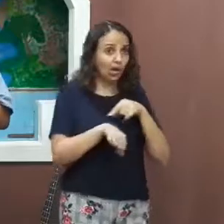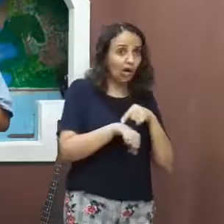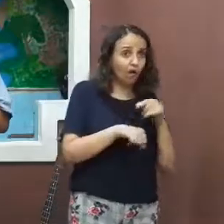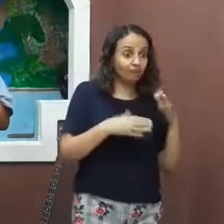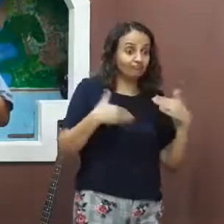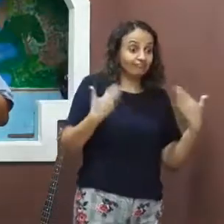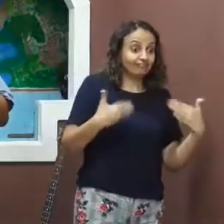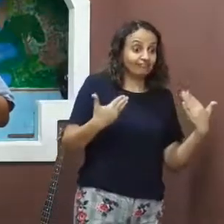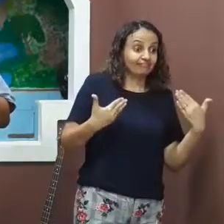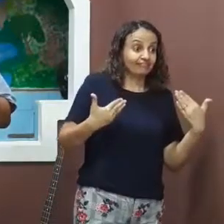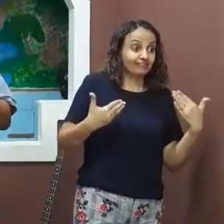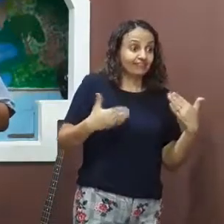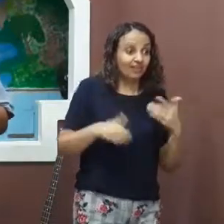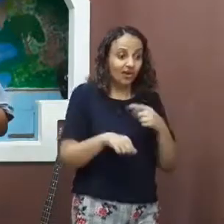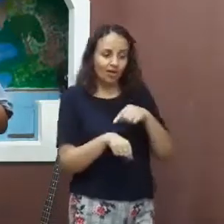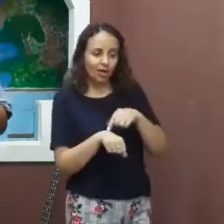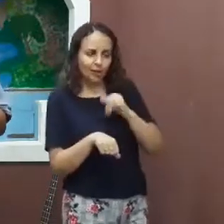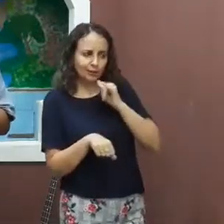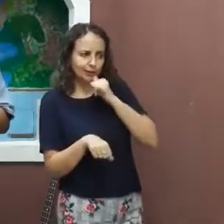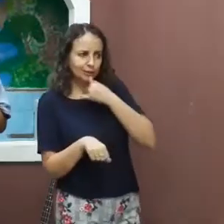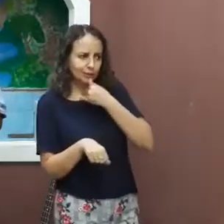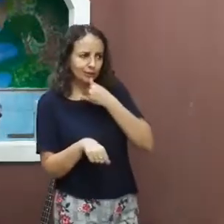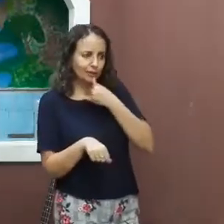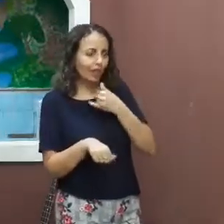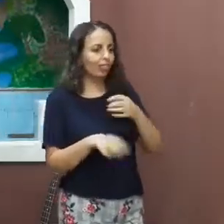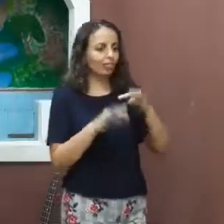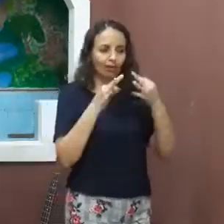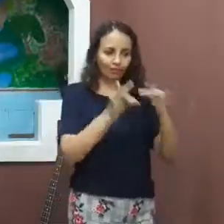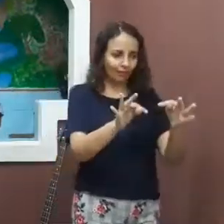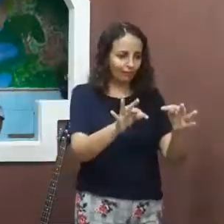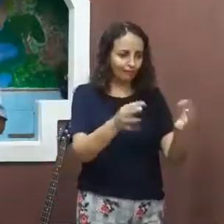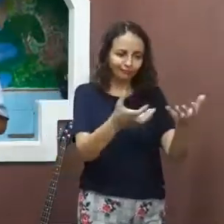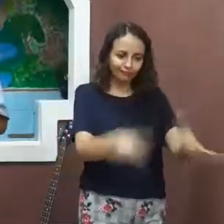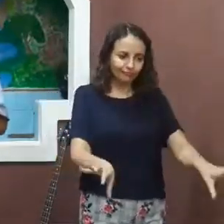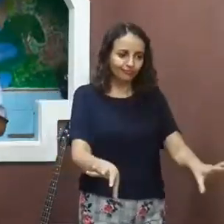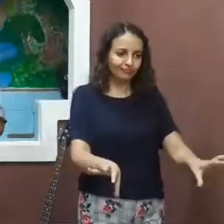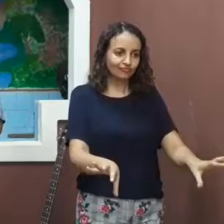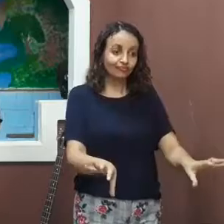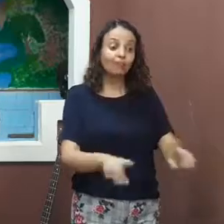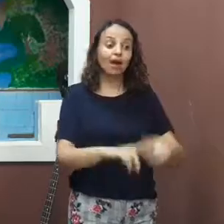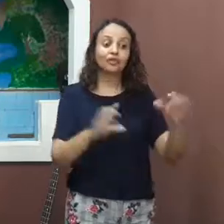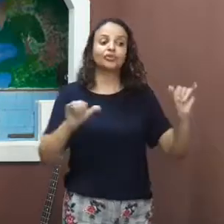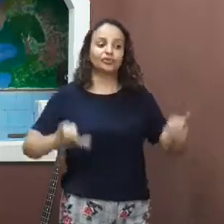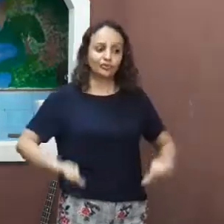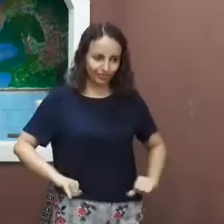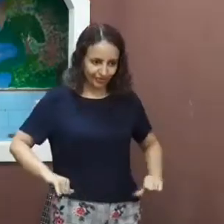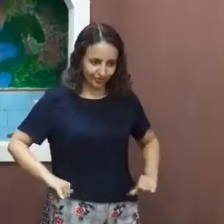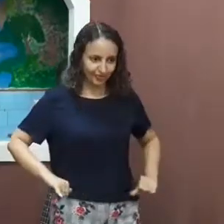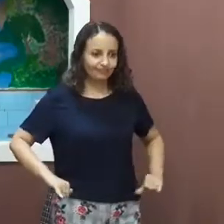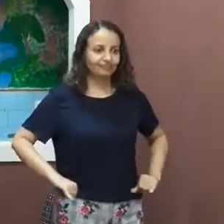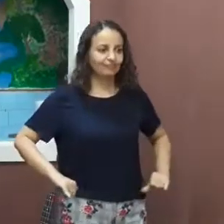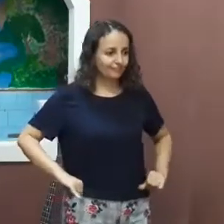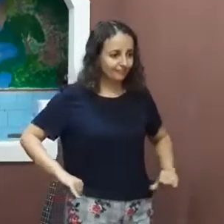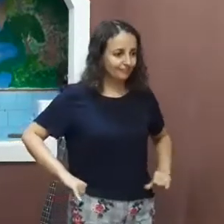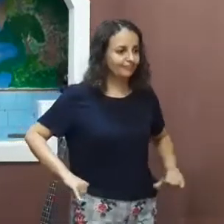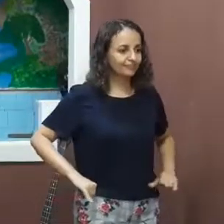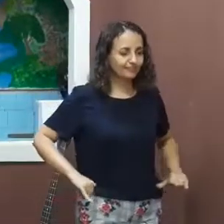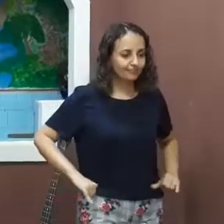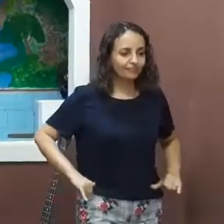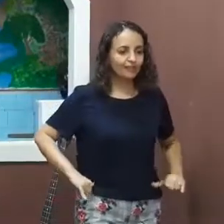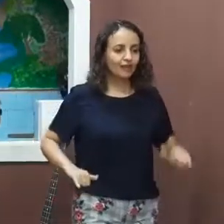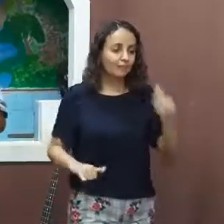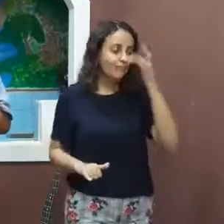depois dá uma passada e volta, e aí não trata. Mas dor, é sofrimento. Há uma questão que as pessoas